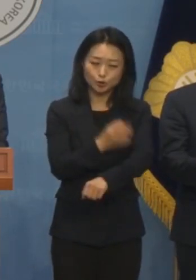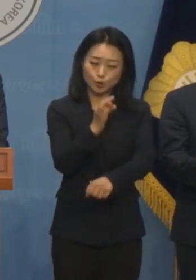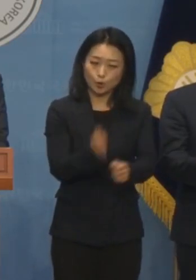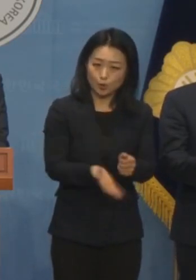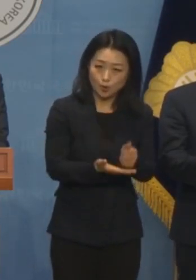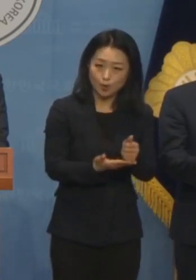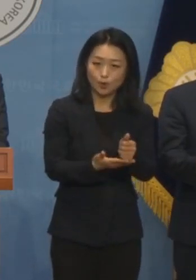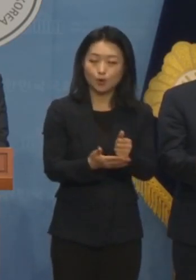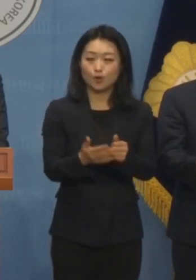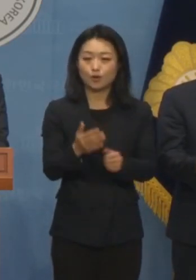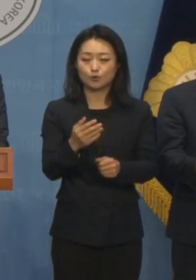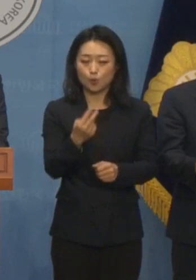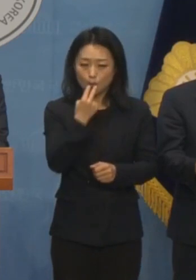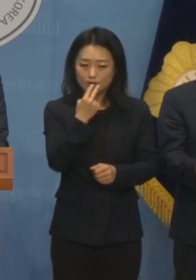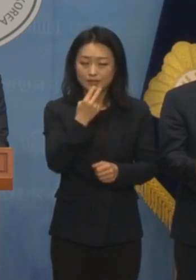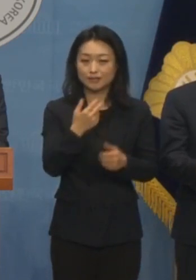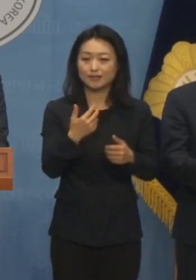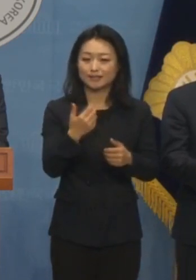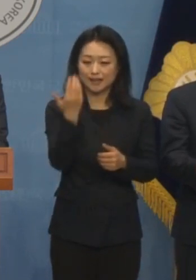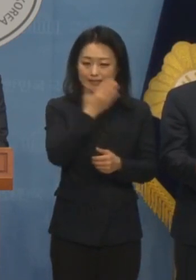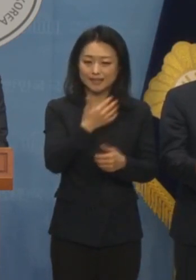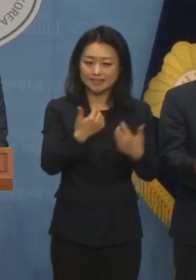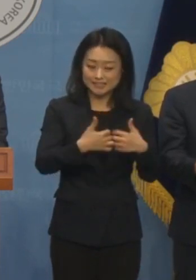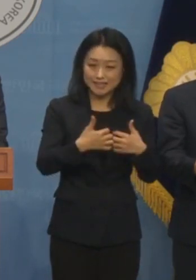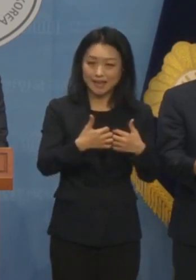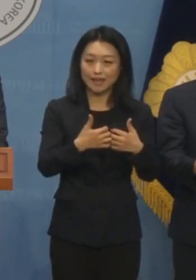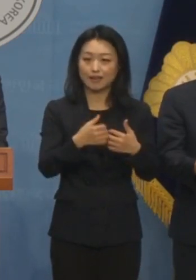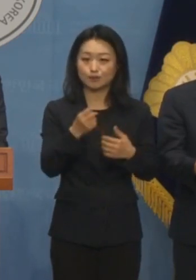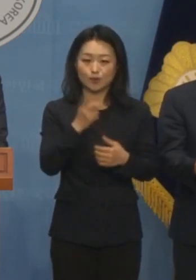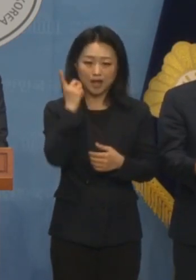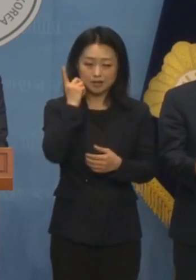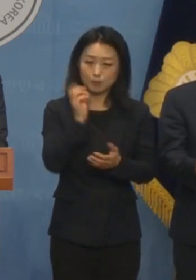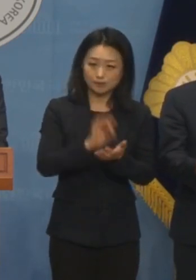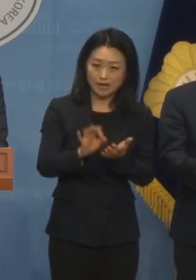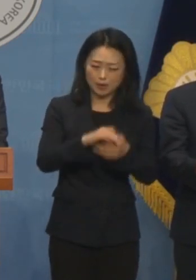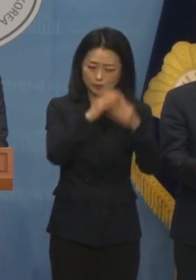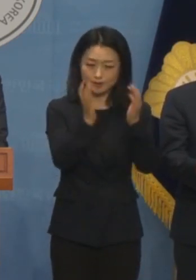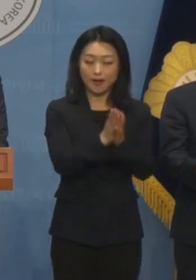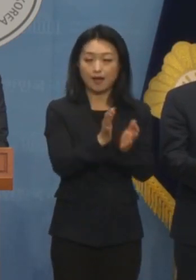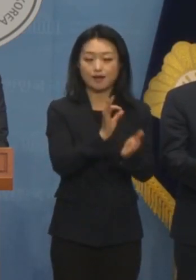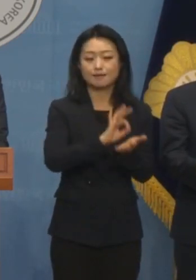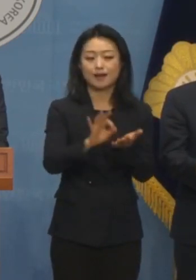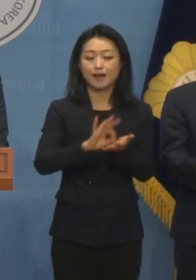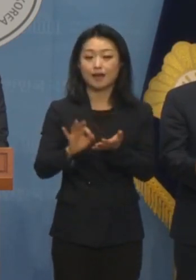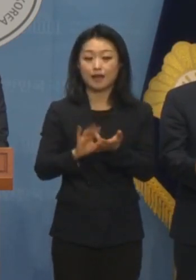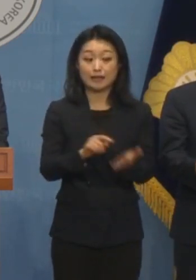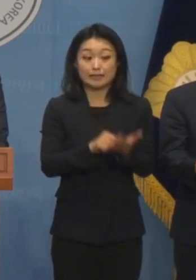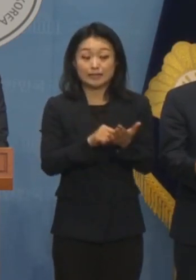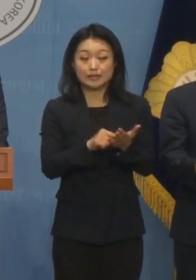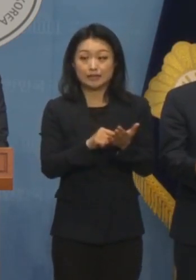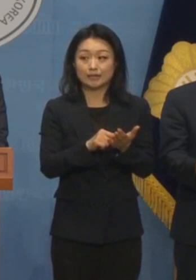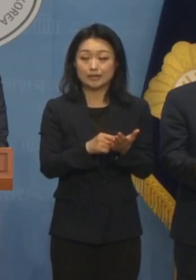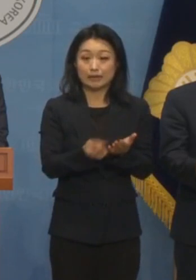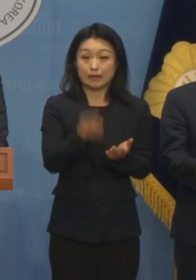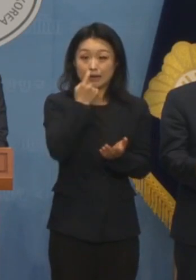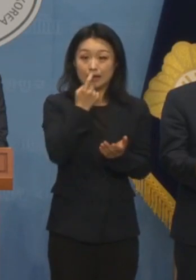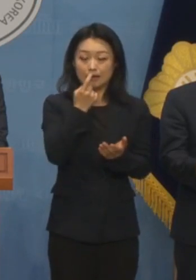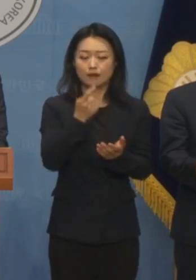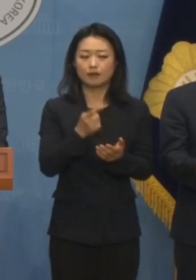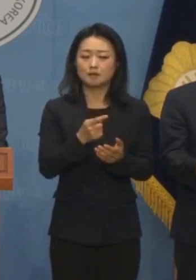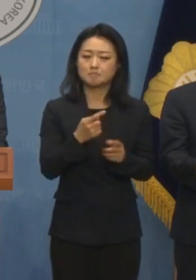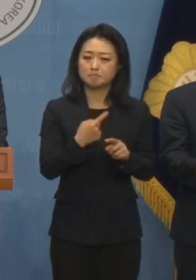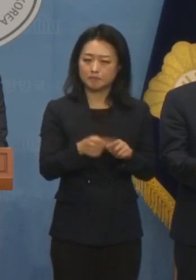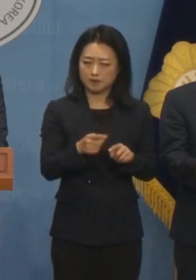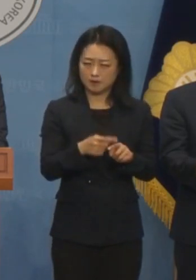대여, 휴대전화 요금 사용 등을 넘어서는 부당 사용 사례가 드러날까 두렵기 때문이라는 비판이